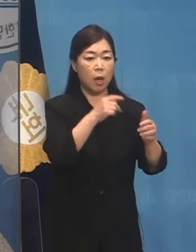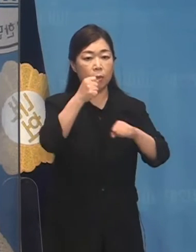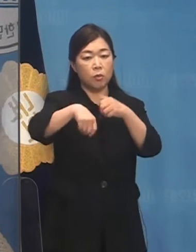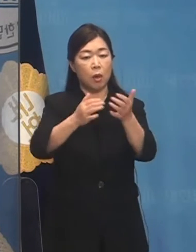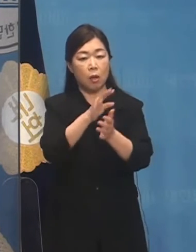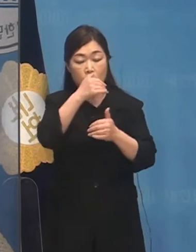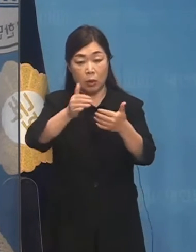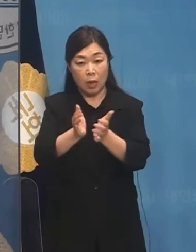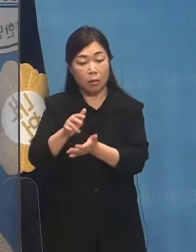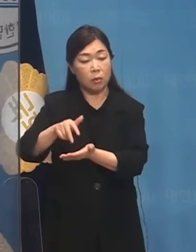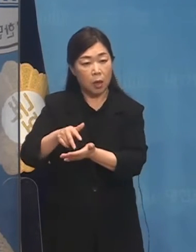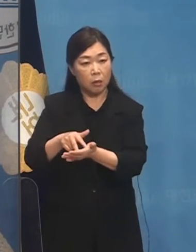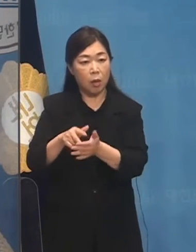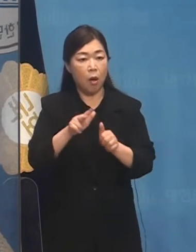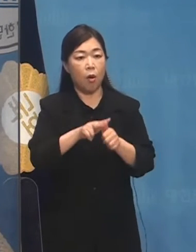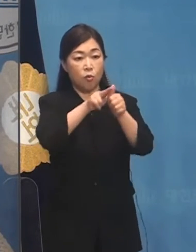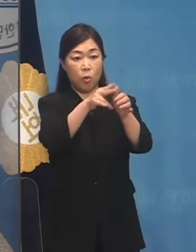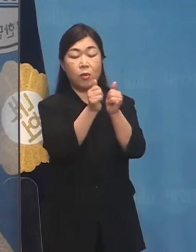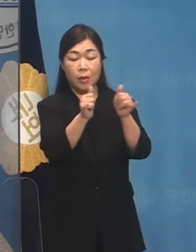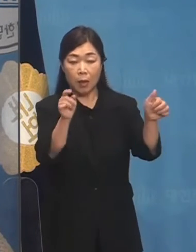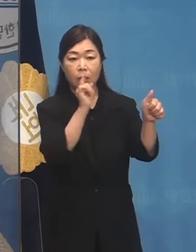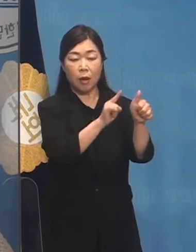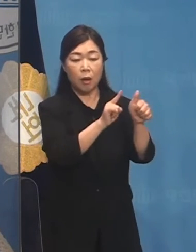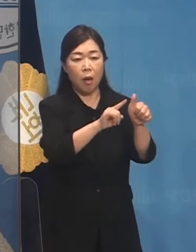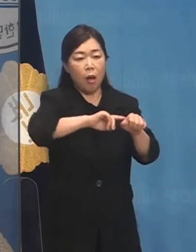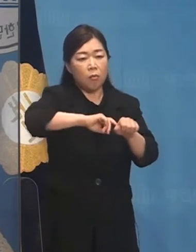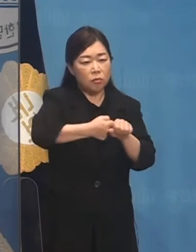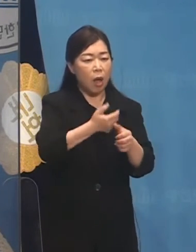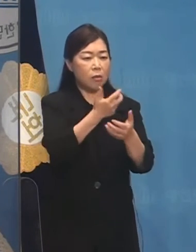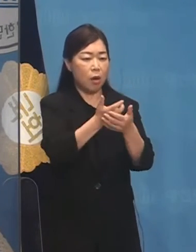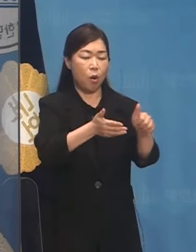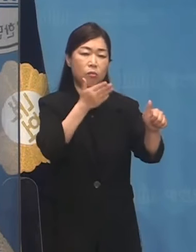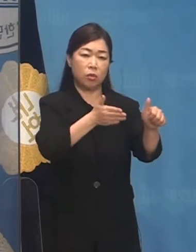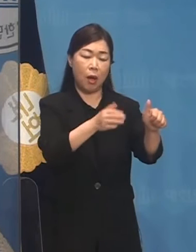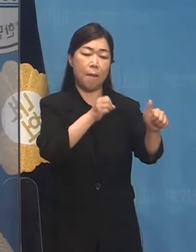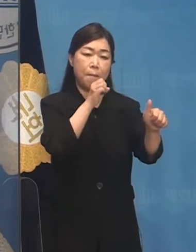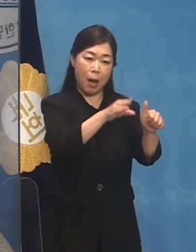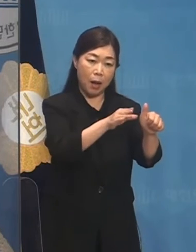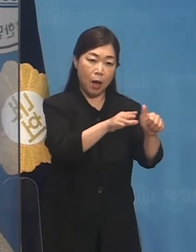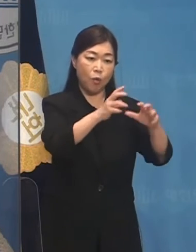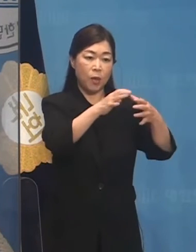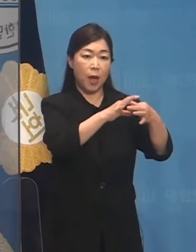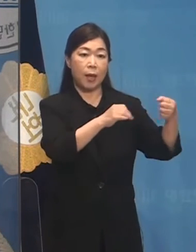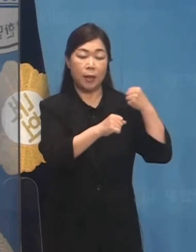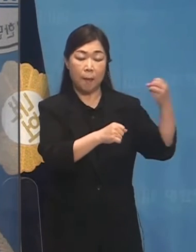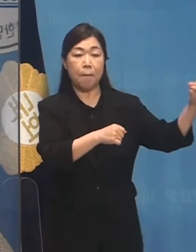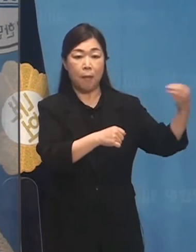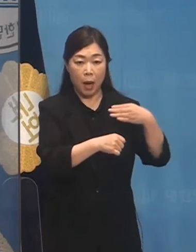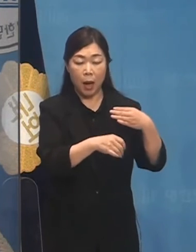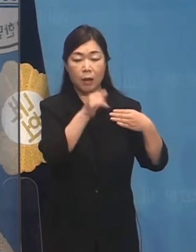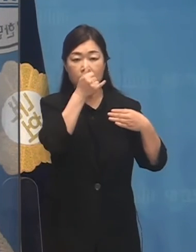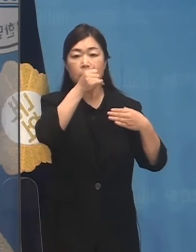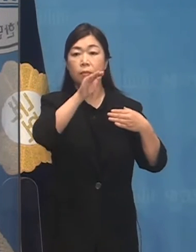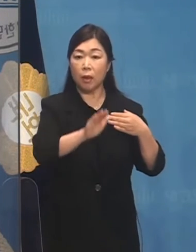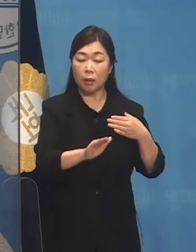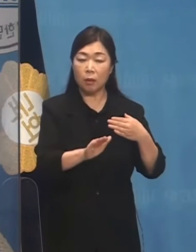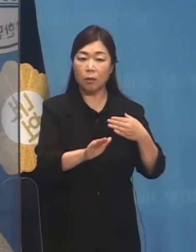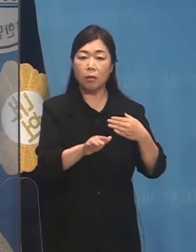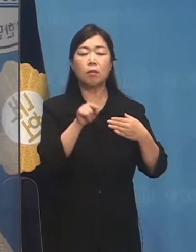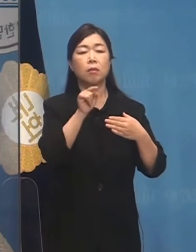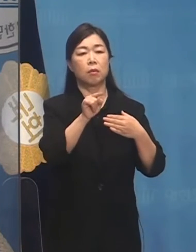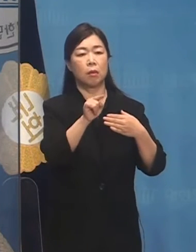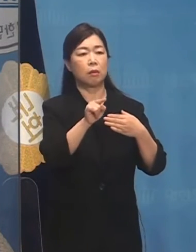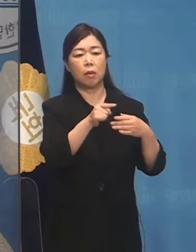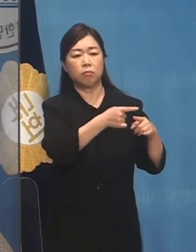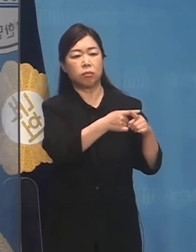민주당과 정의당이 후보자에게 무리한 자료를 요구하고 있다. 국민에 대한 도리가 아니다. 라고 하지만